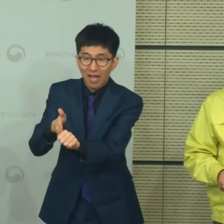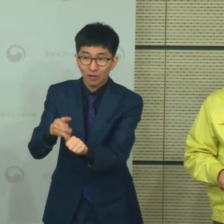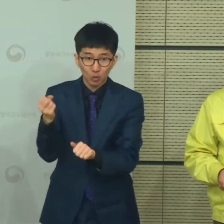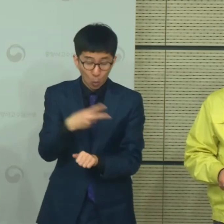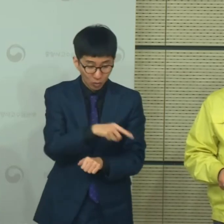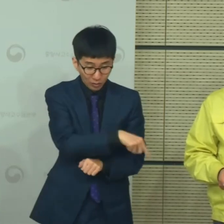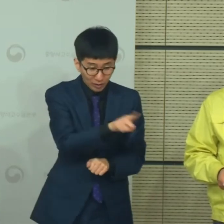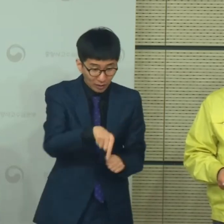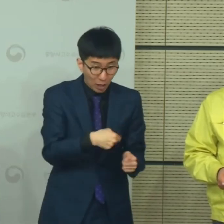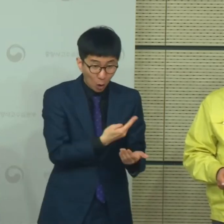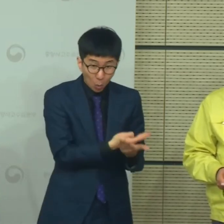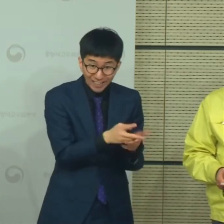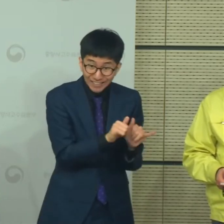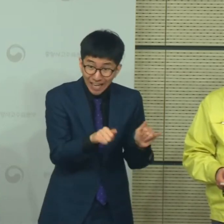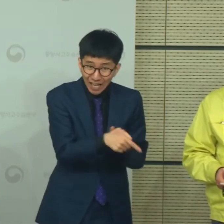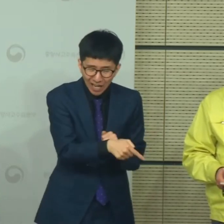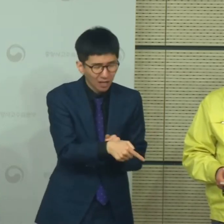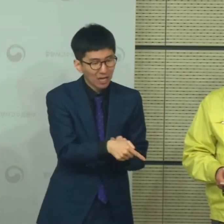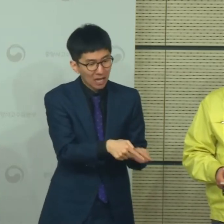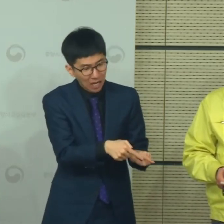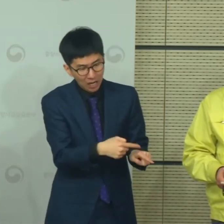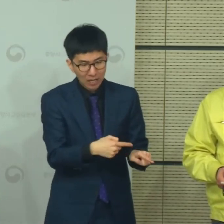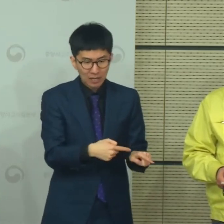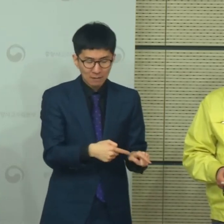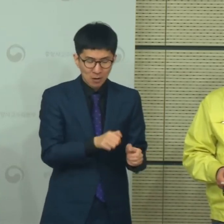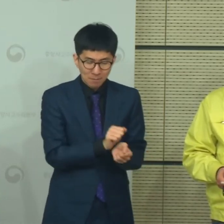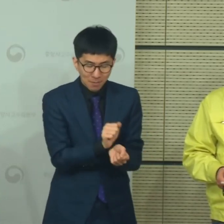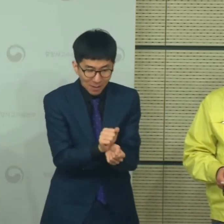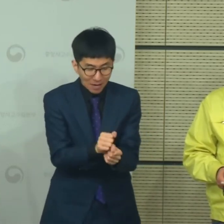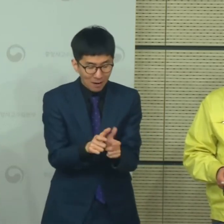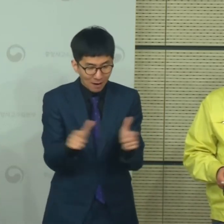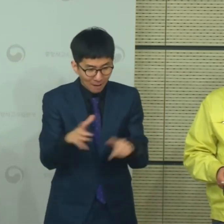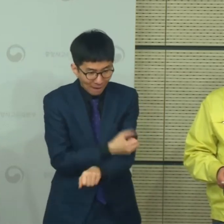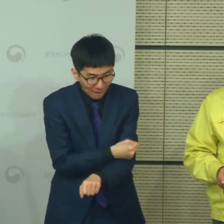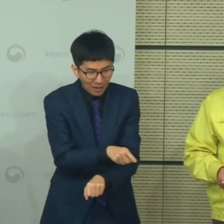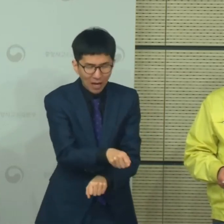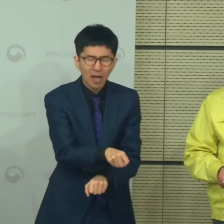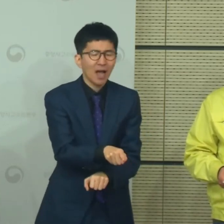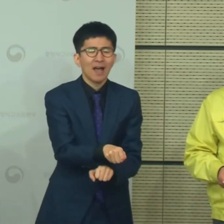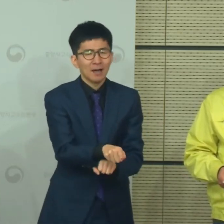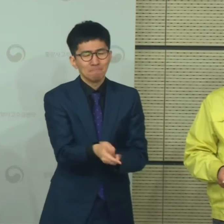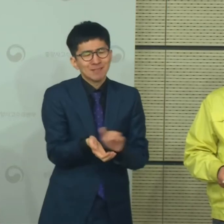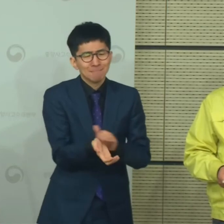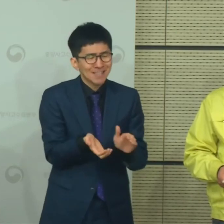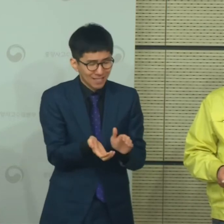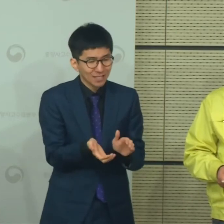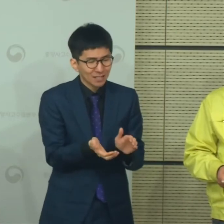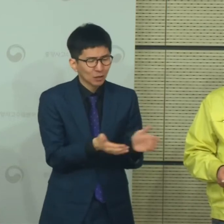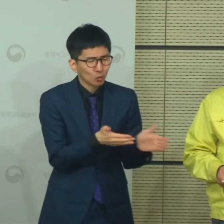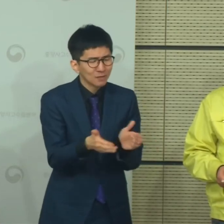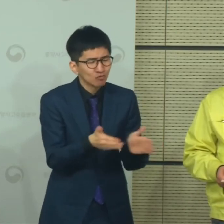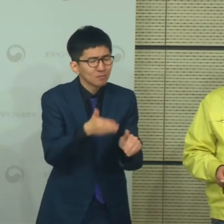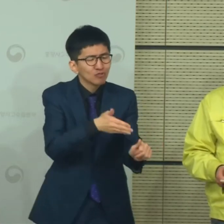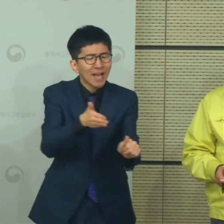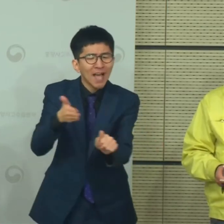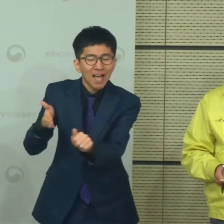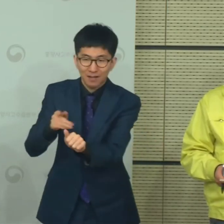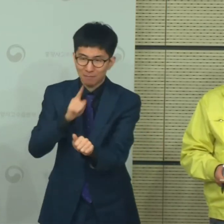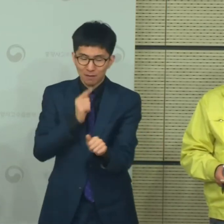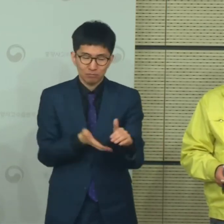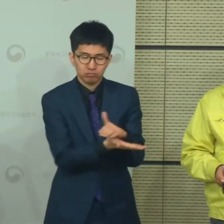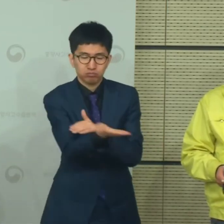해서 혹시 모를 급격한 확산에 대해서도 예비적인 조치를 취하고 있다라는 말씀을 드립니다.